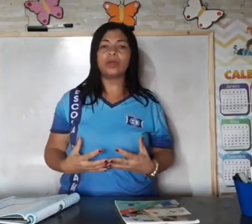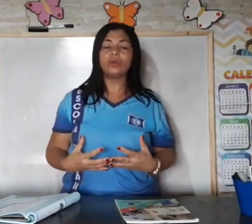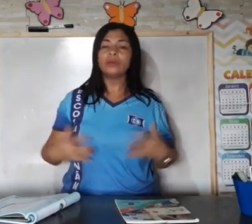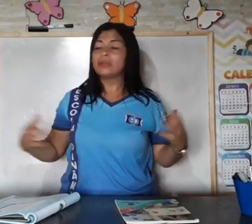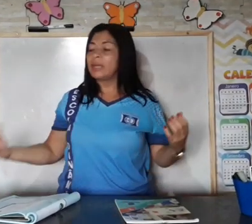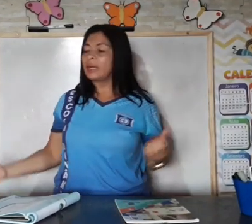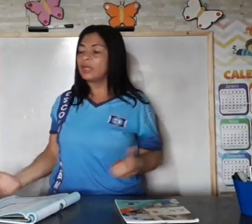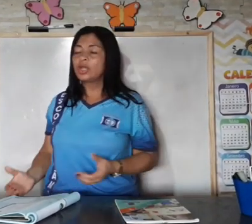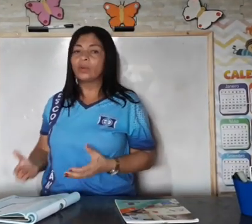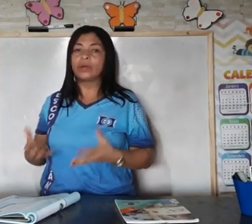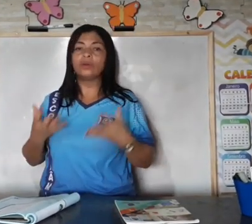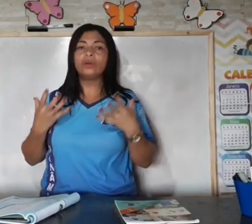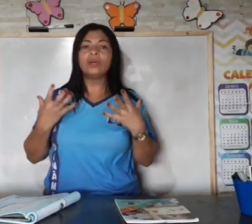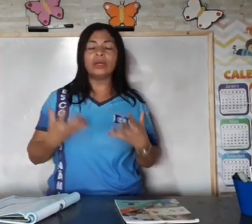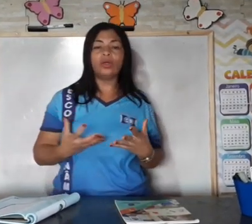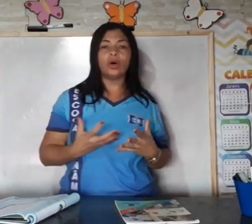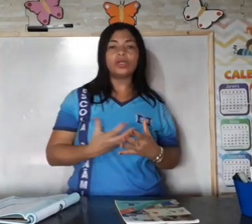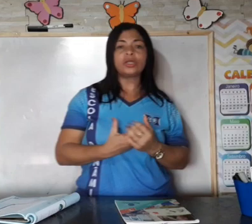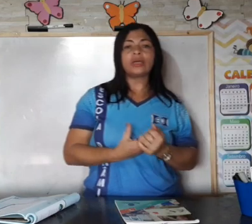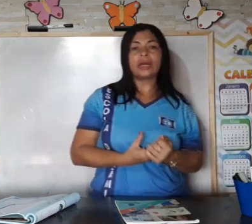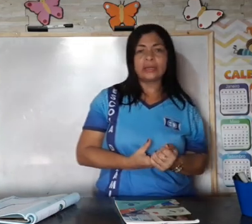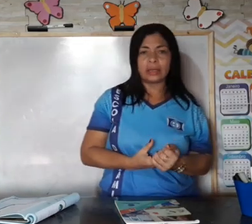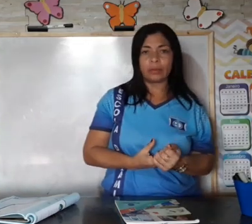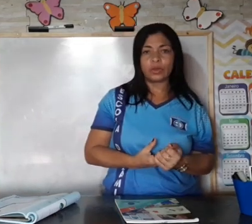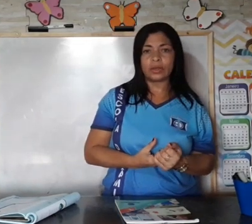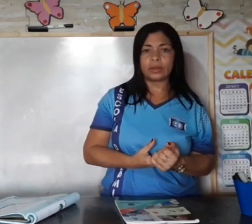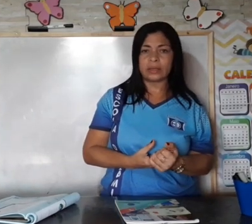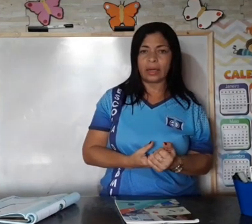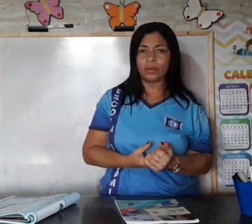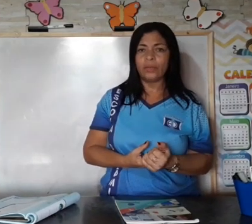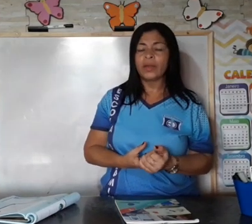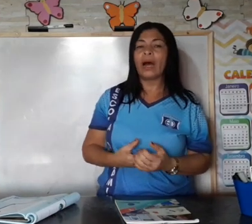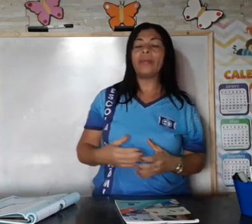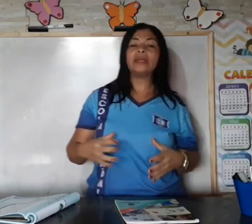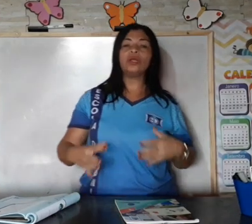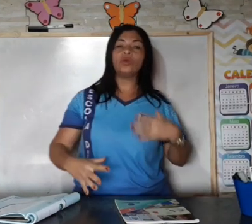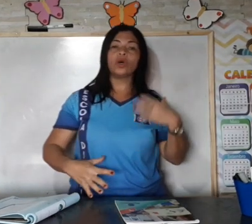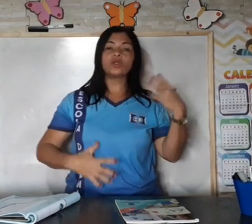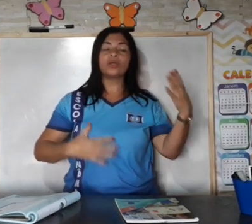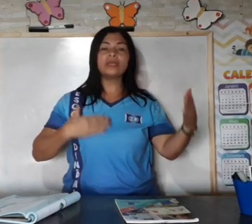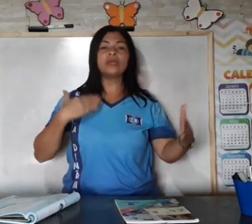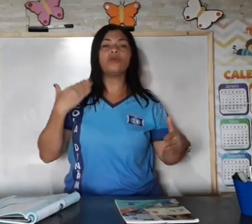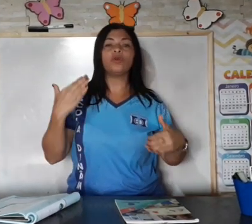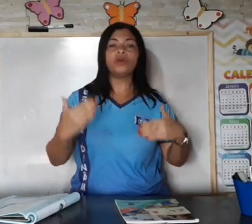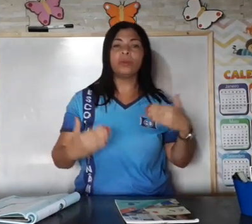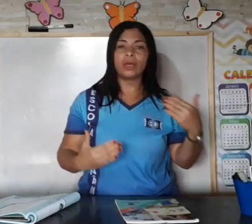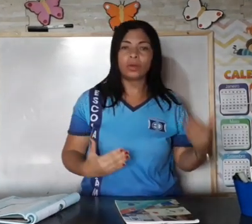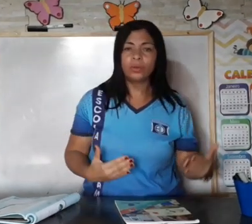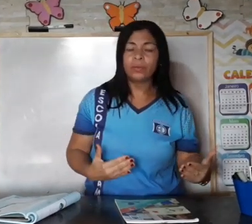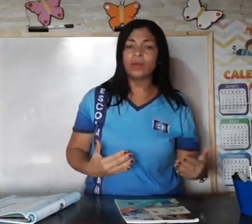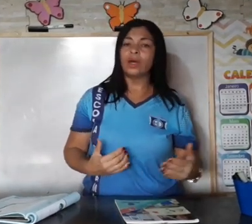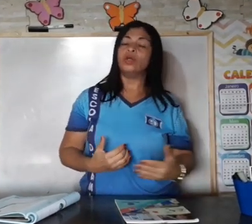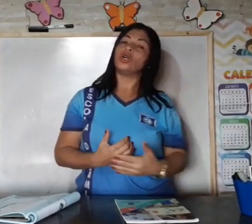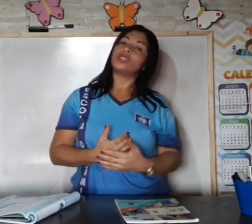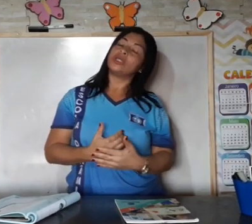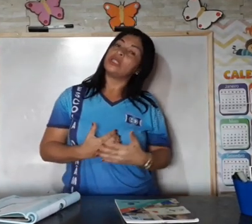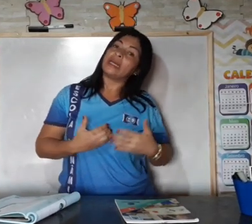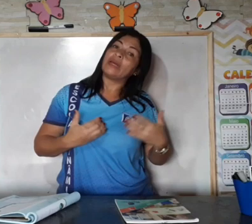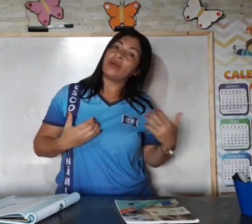respeito desde quando nós crescemos, certo? A partir do nosso desenvolvimento, nós já